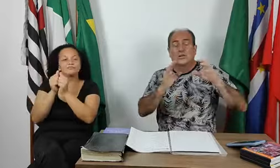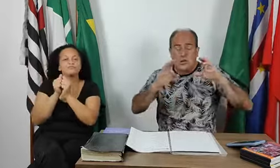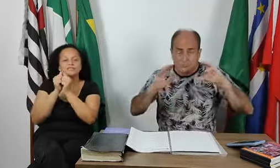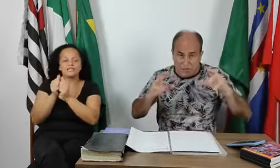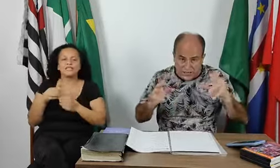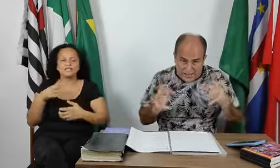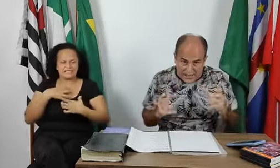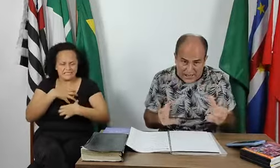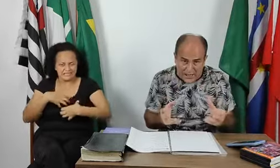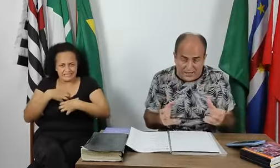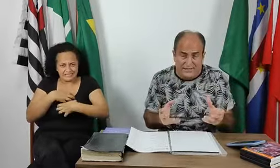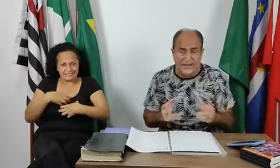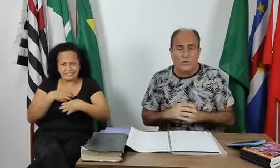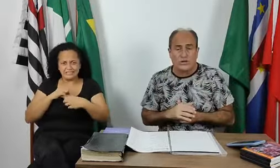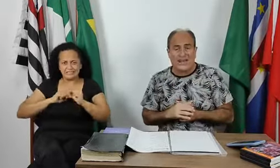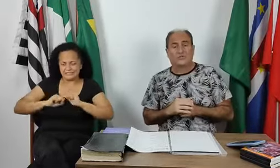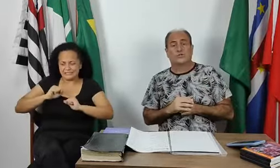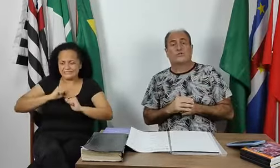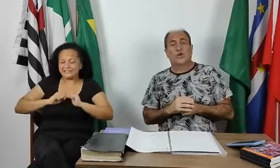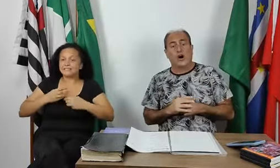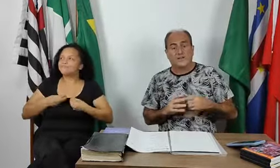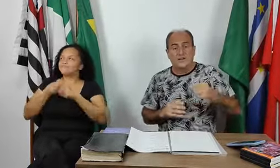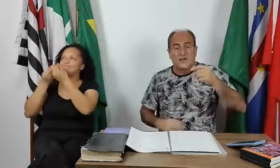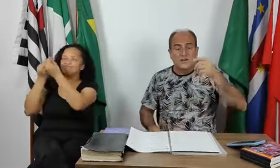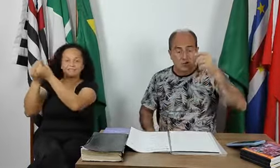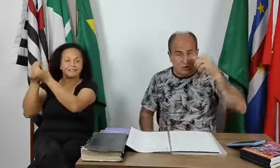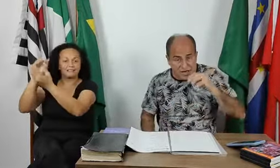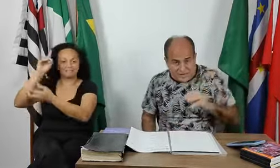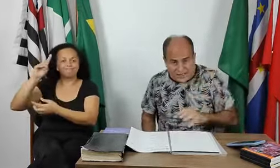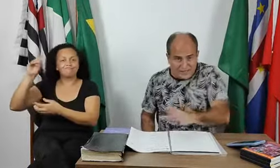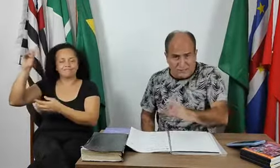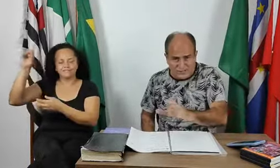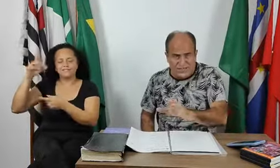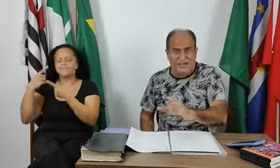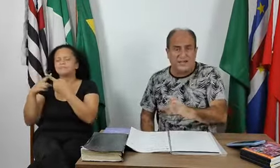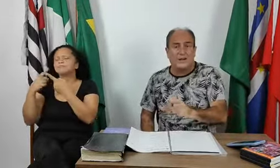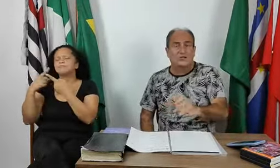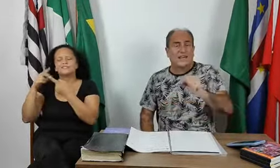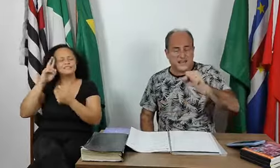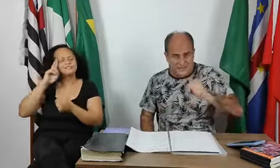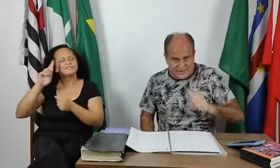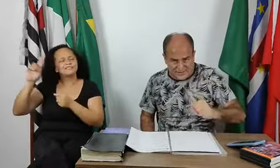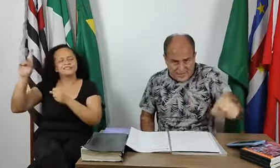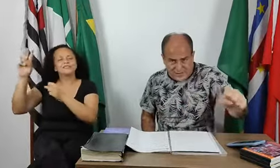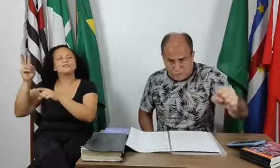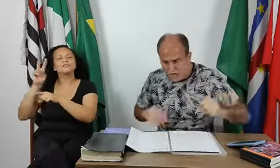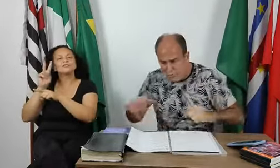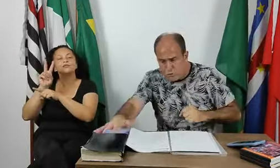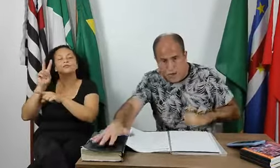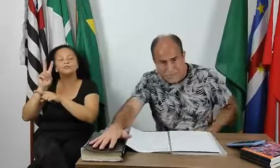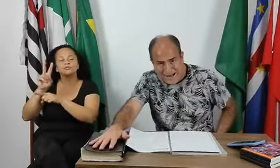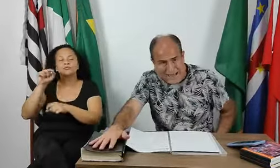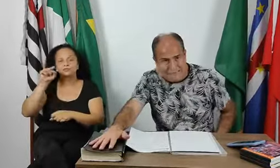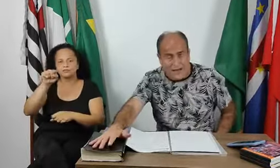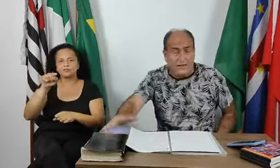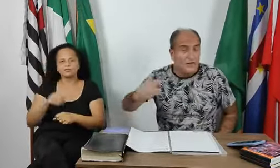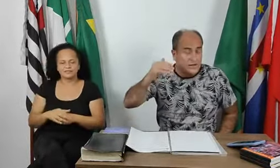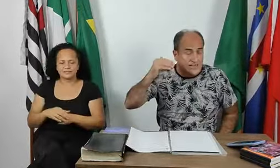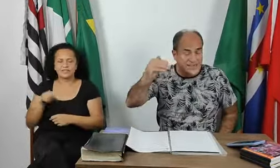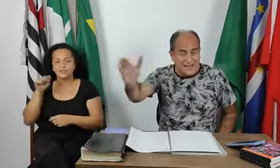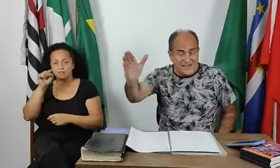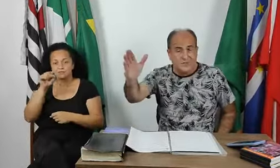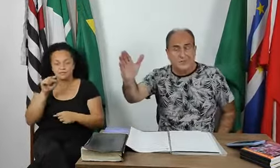ansiedade, porque Ele tem cuidado de vós, sujeitando-se a Deus e resistindo ao diabo com a